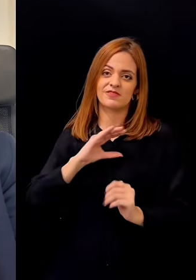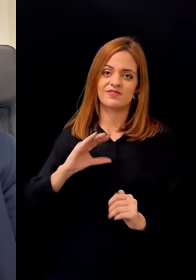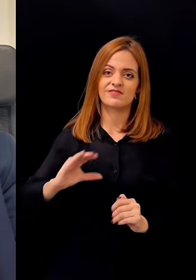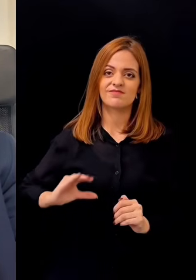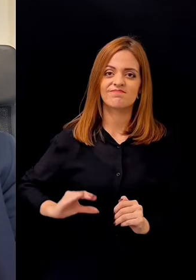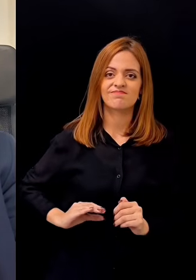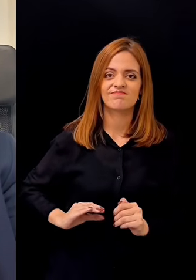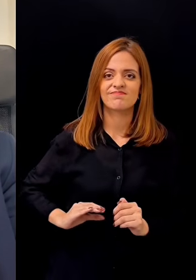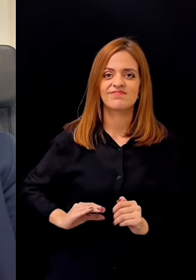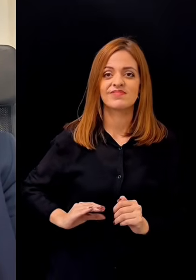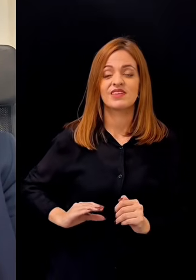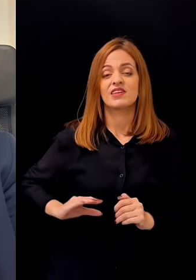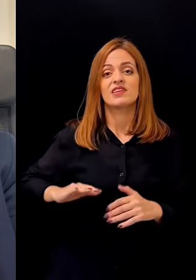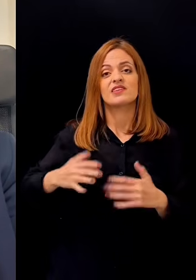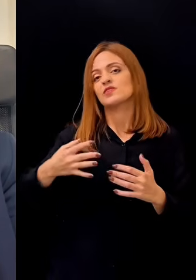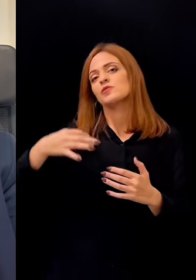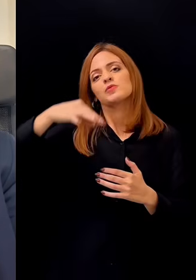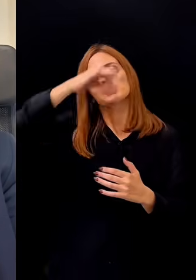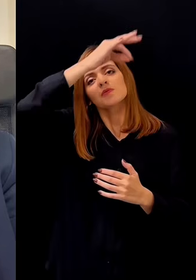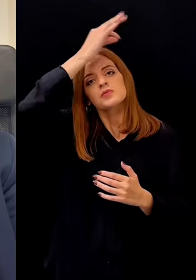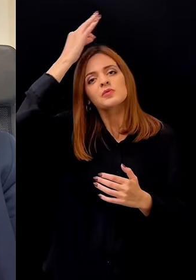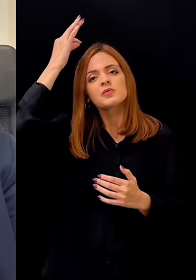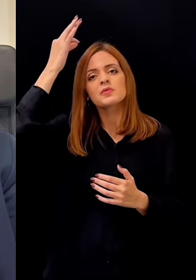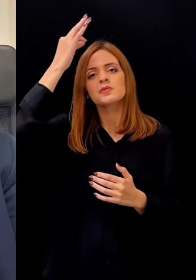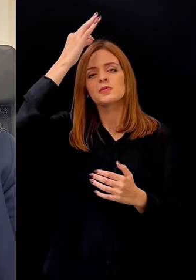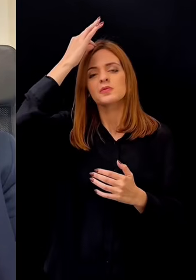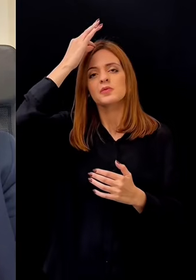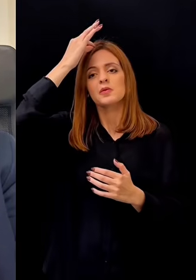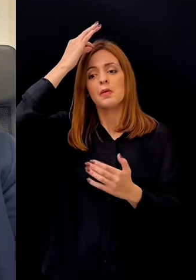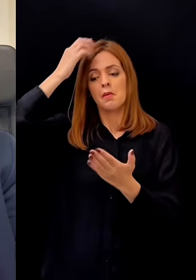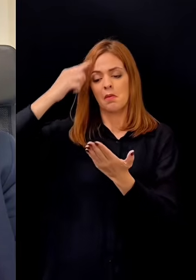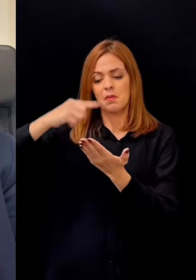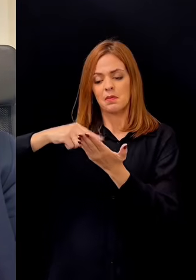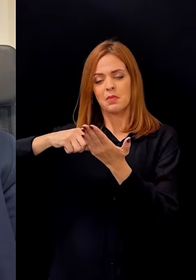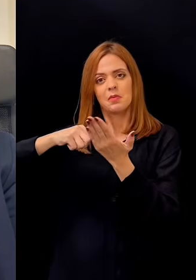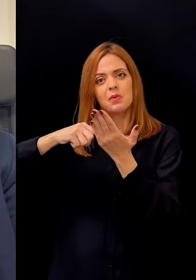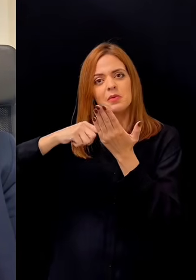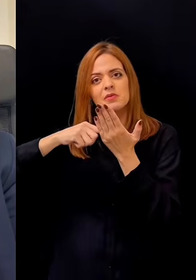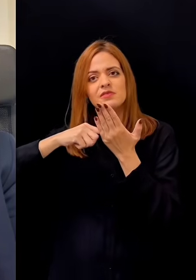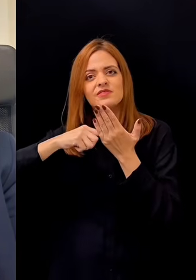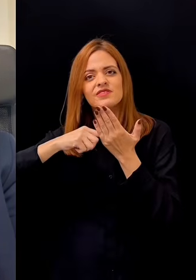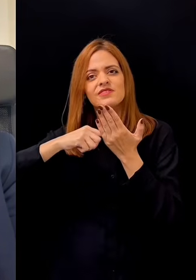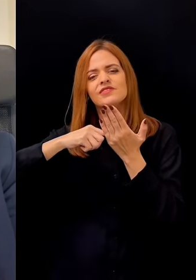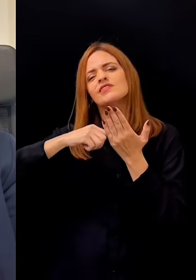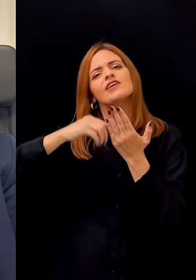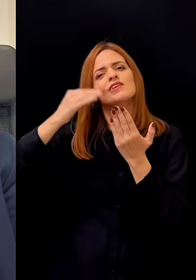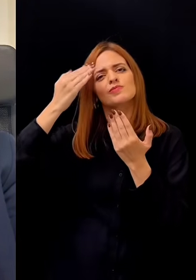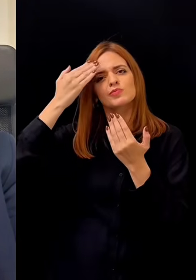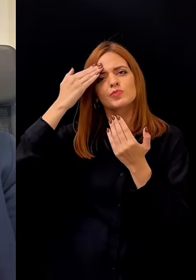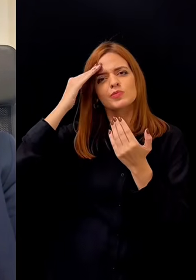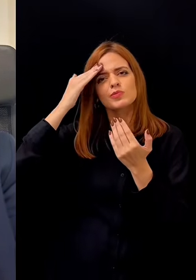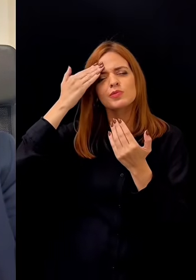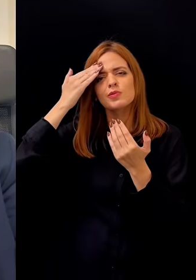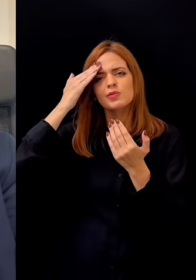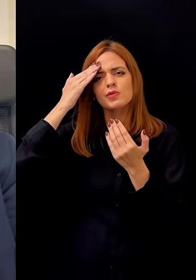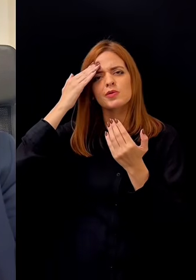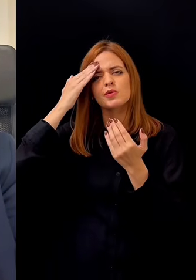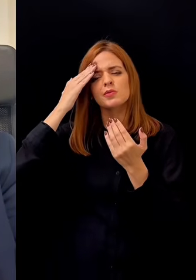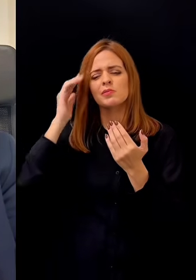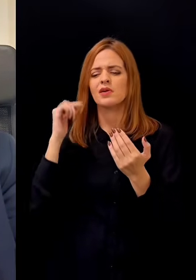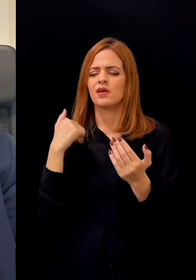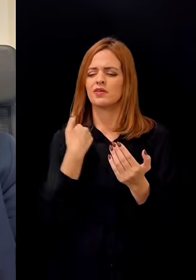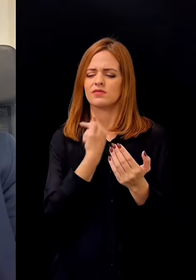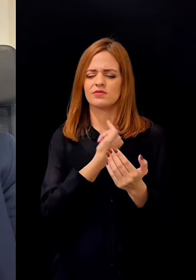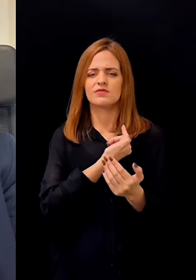Santo, então, venha dar esse entendimento para todos